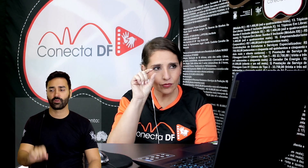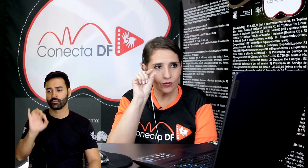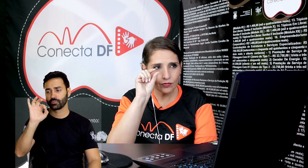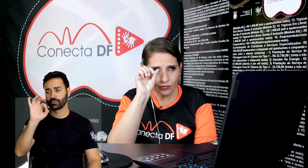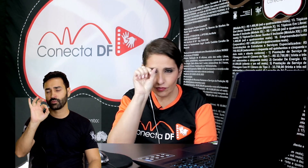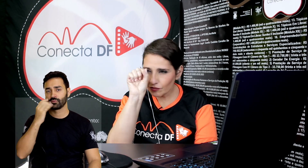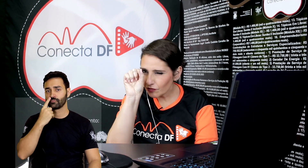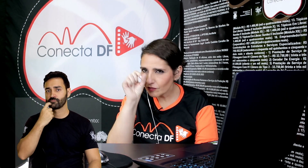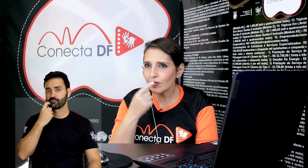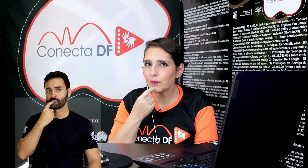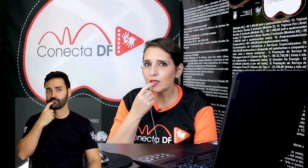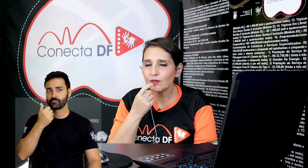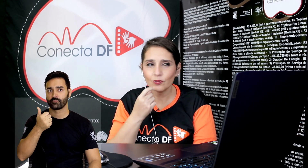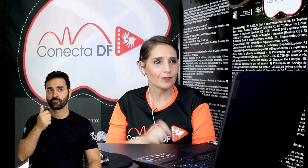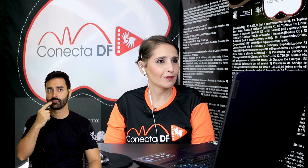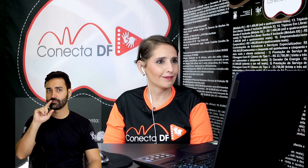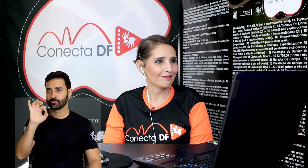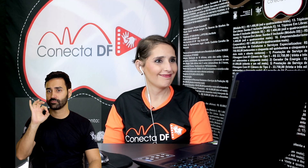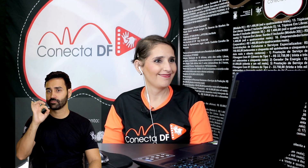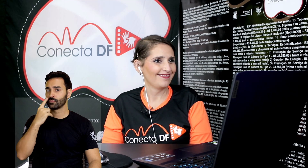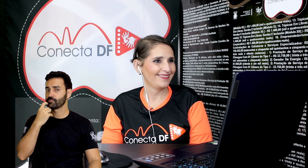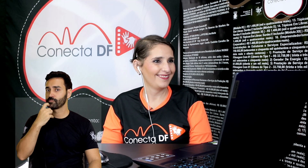Pequenininho. Obrigada. Vermelho.